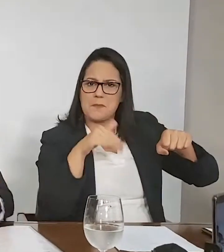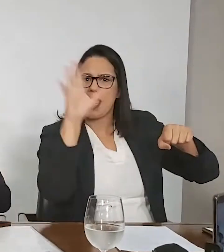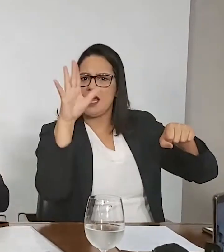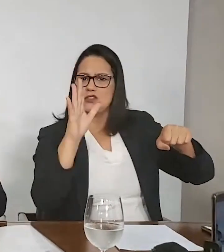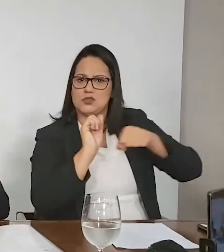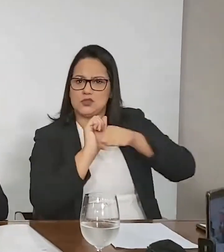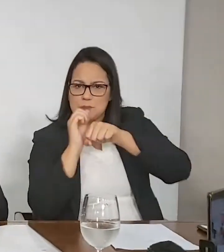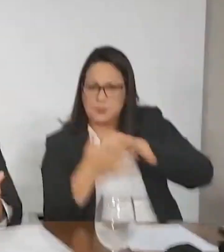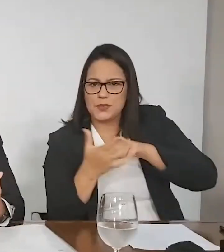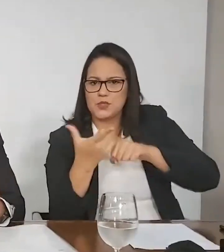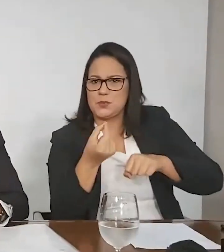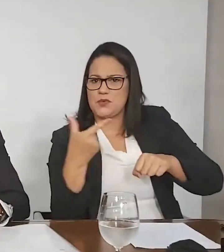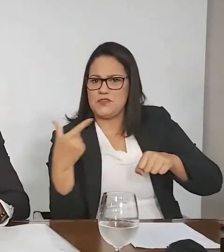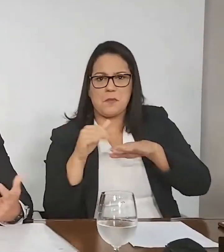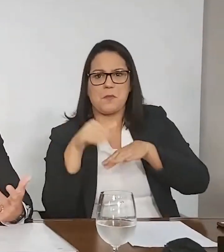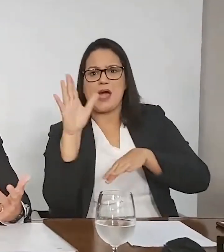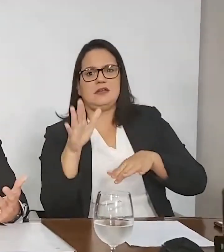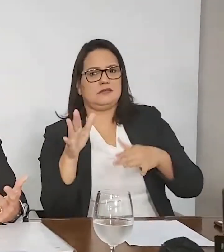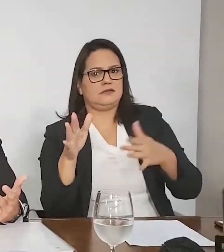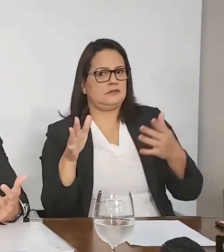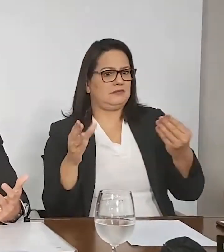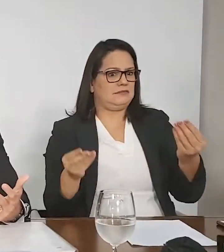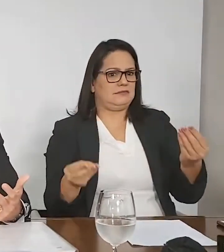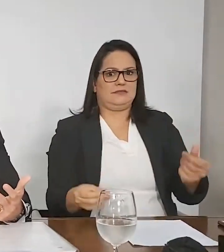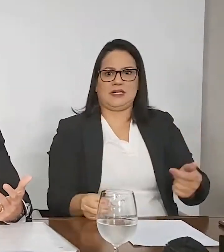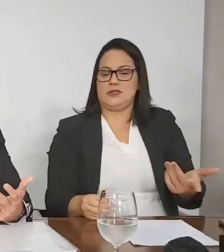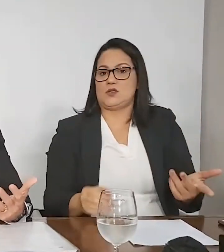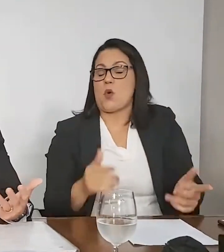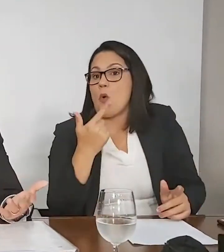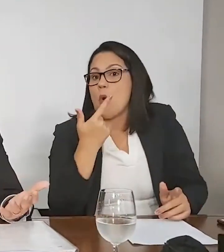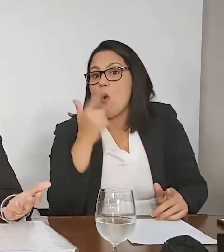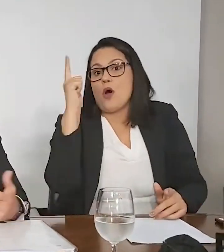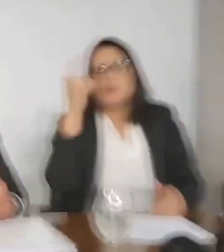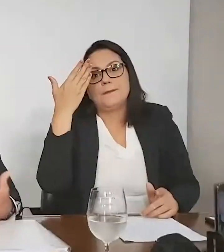2019. É mais outro indício robusto de